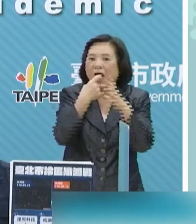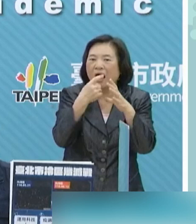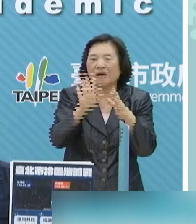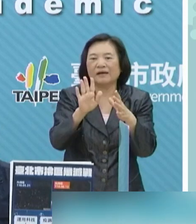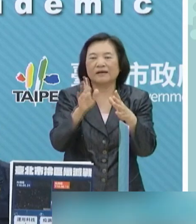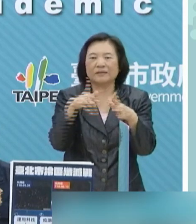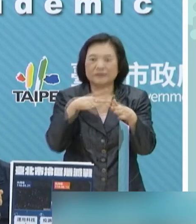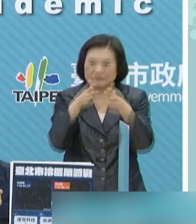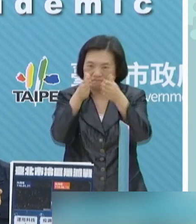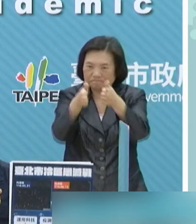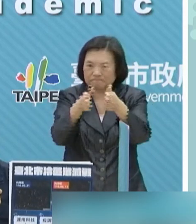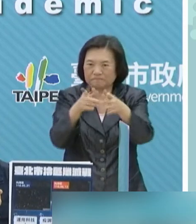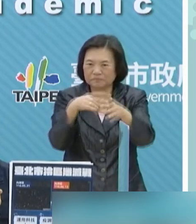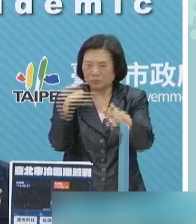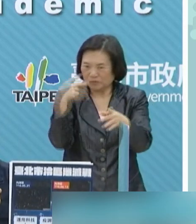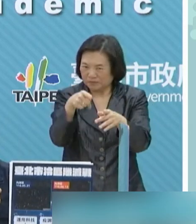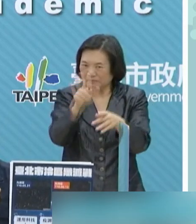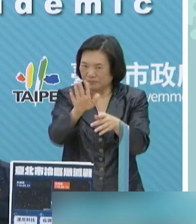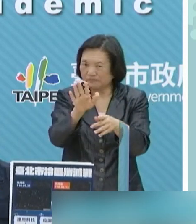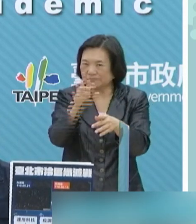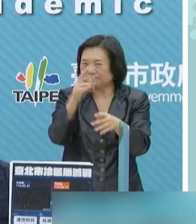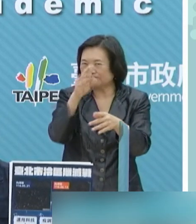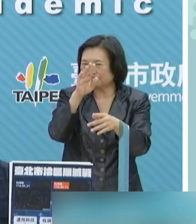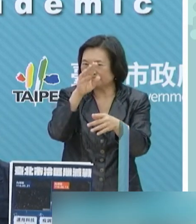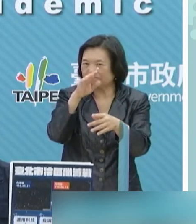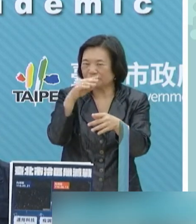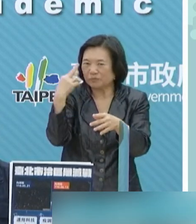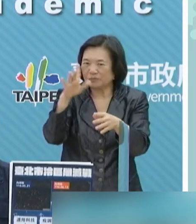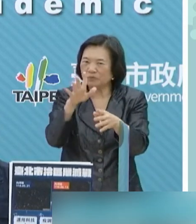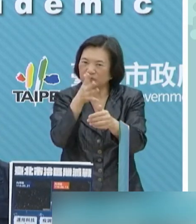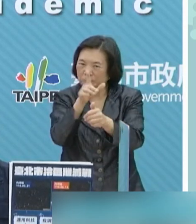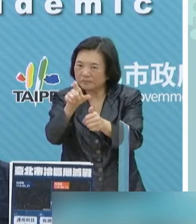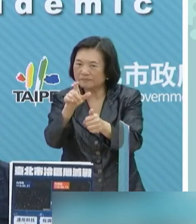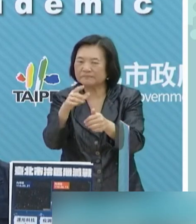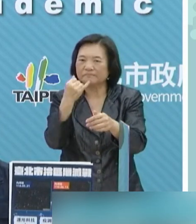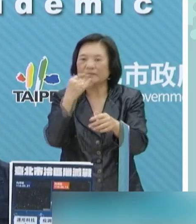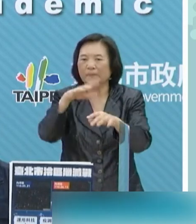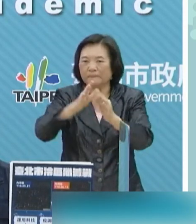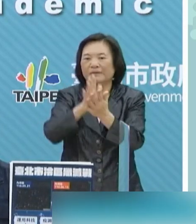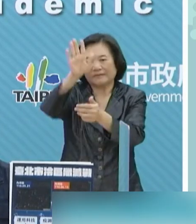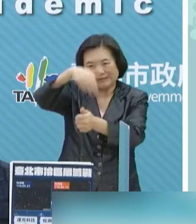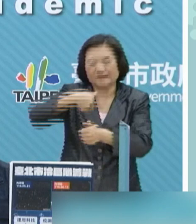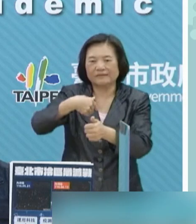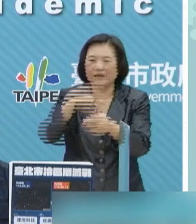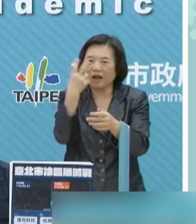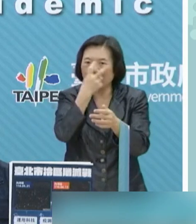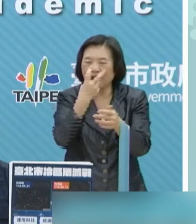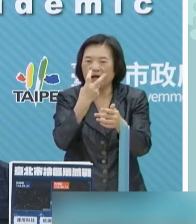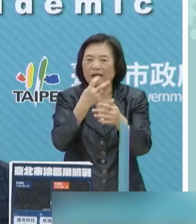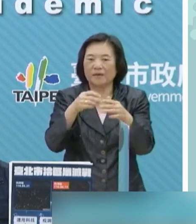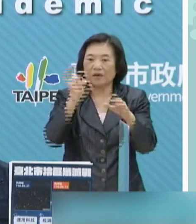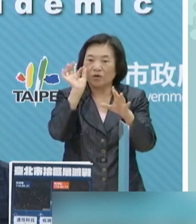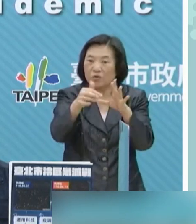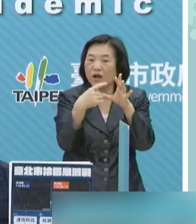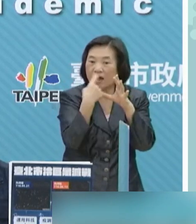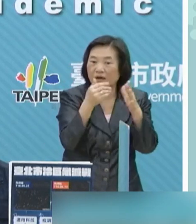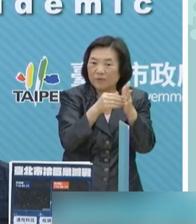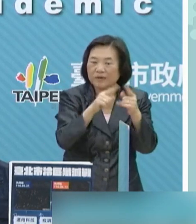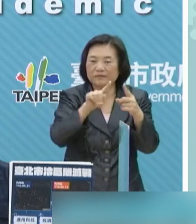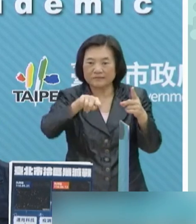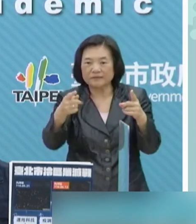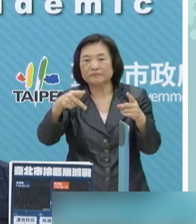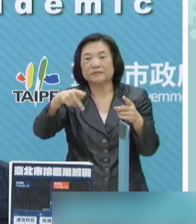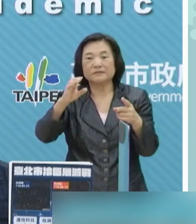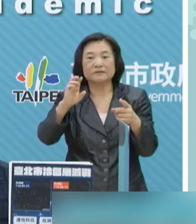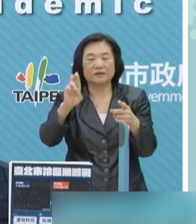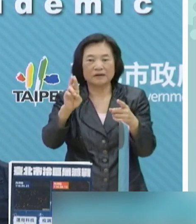的，那点就少掉了啊，但还是有一些热点的存在，所以 慢慢的我们开始用这种策略，你知道吗？